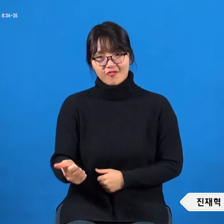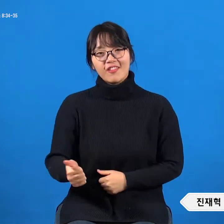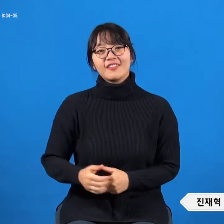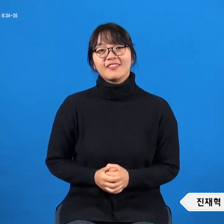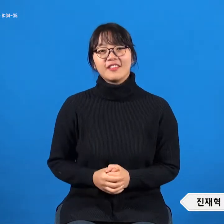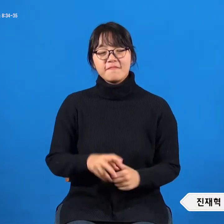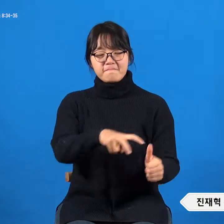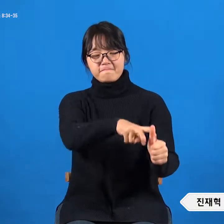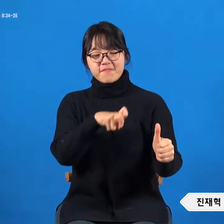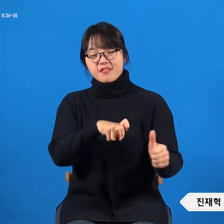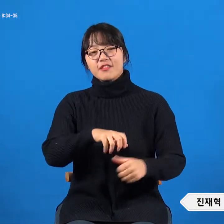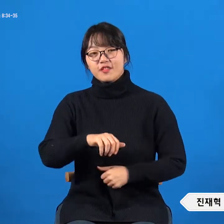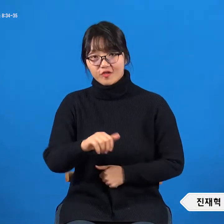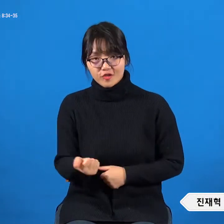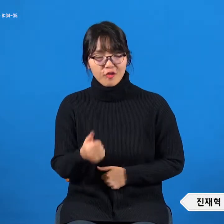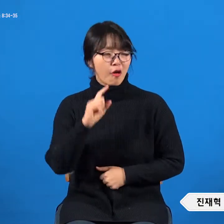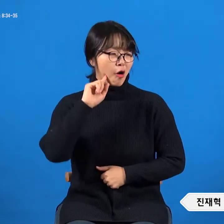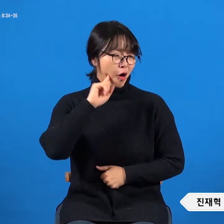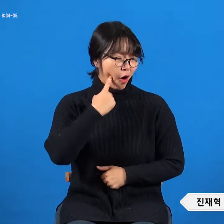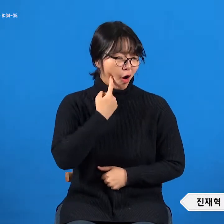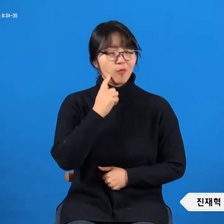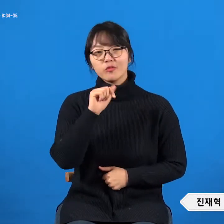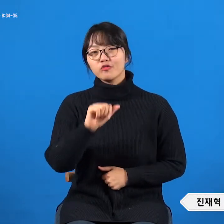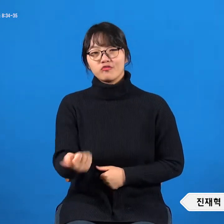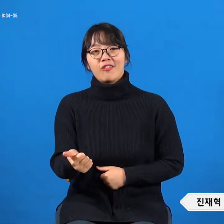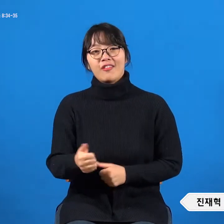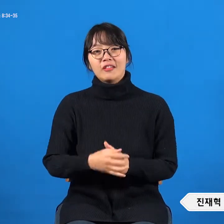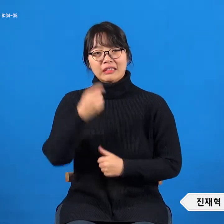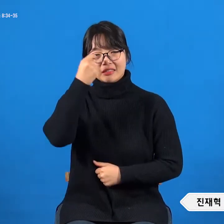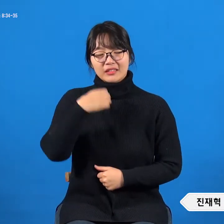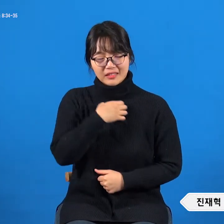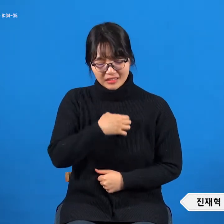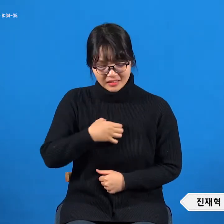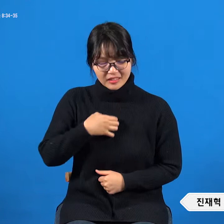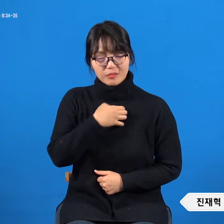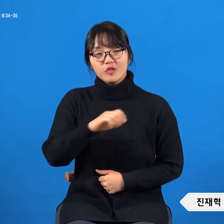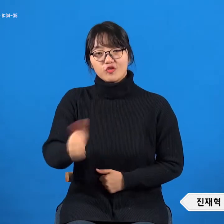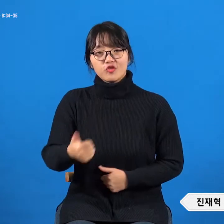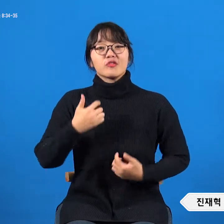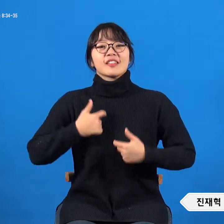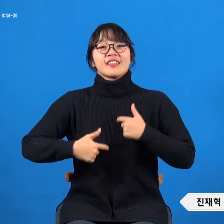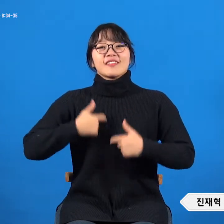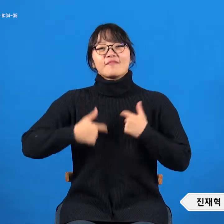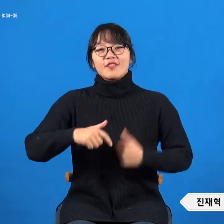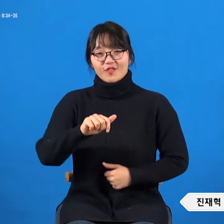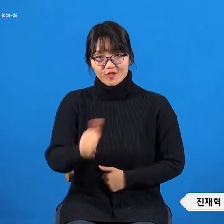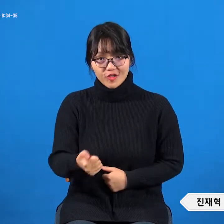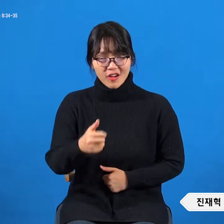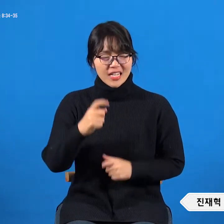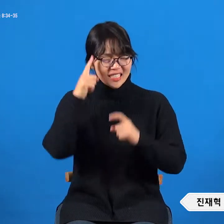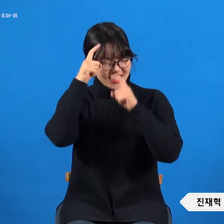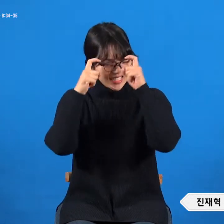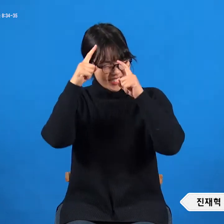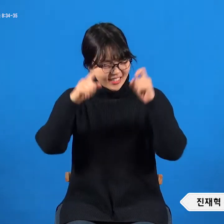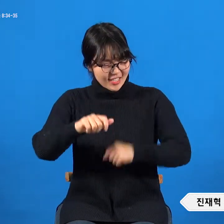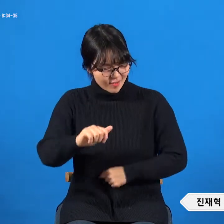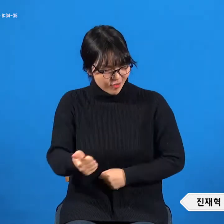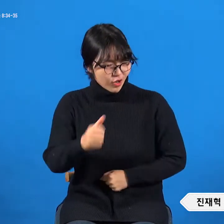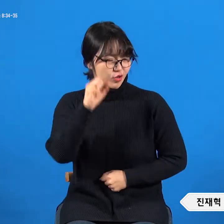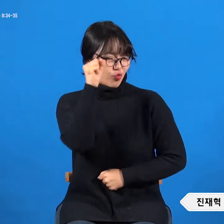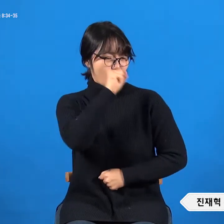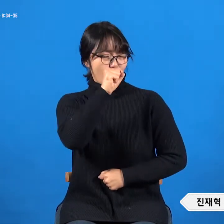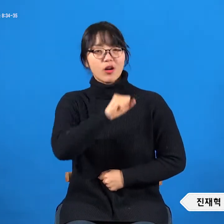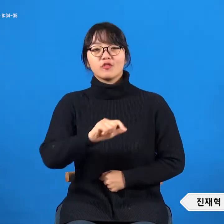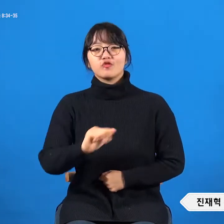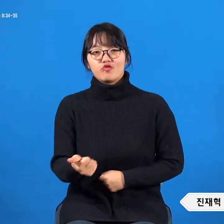죽겠습니다. 미워 죽겠고 이뻐 죽겠습니다. 슬퍼 죽겠고 기뻐 죽겠고 짜증나 죽겠고